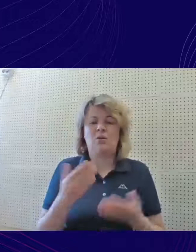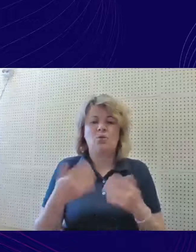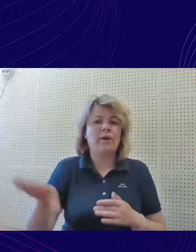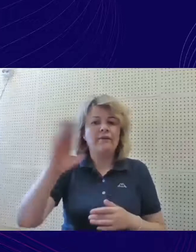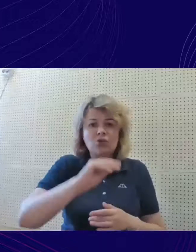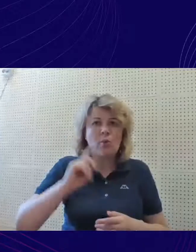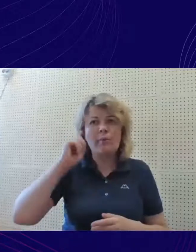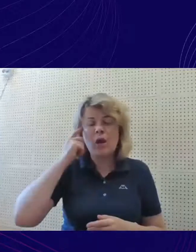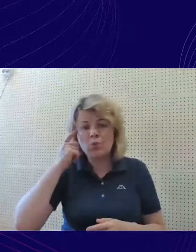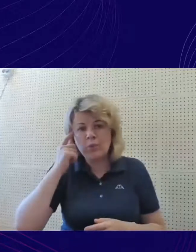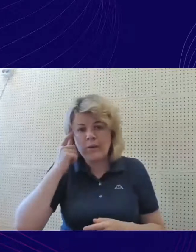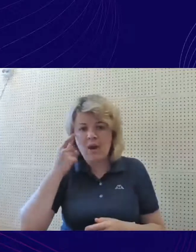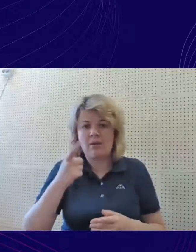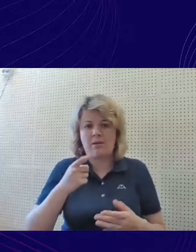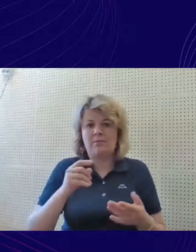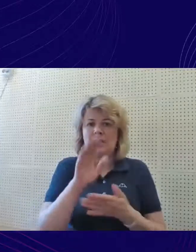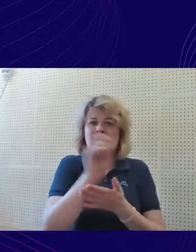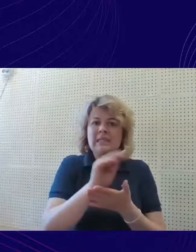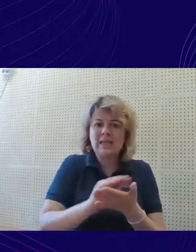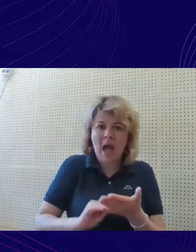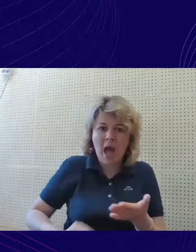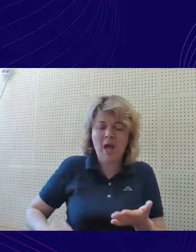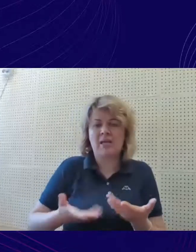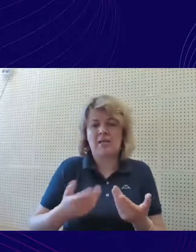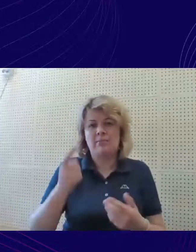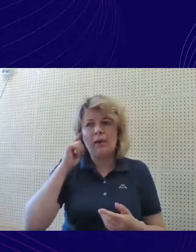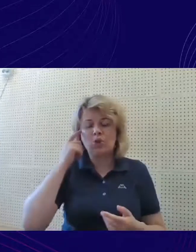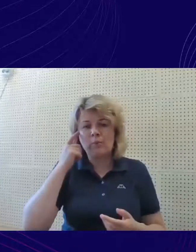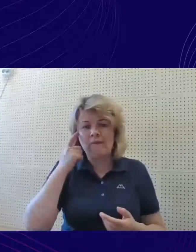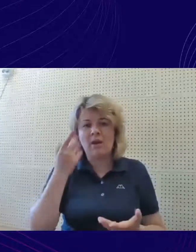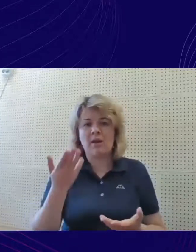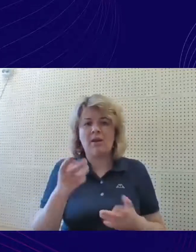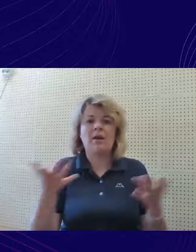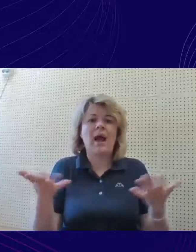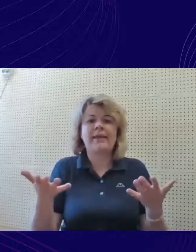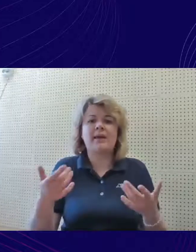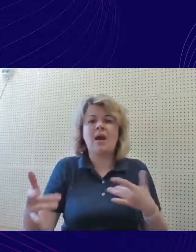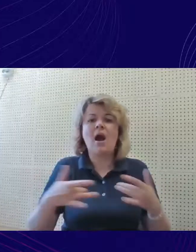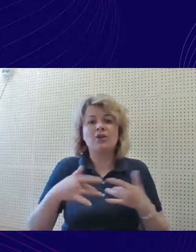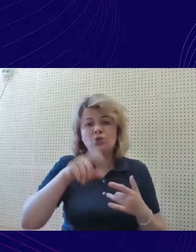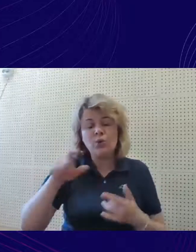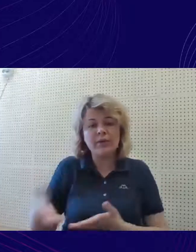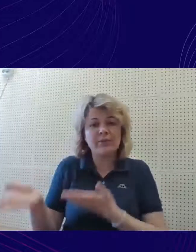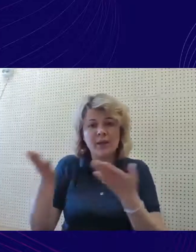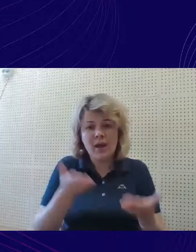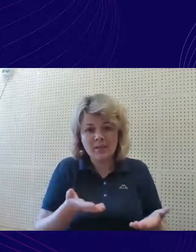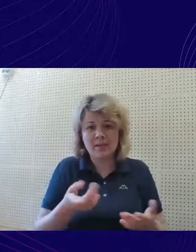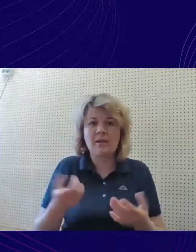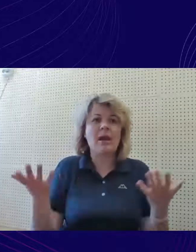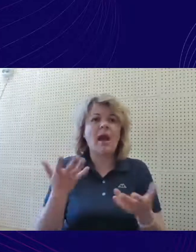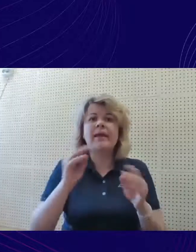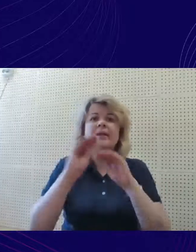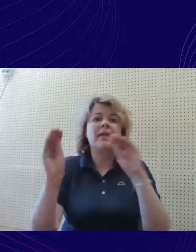продумывали. Продумывали сценарий, продумывали, там, каких актеров пригласить, какие